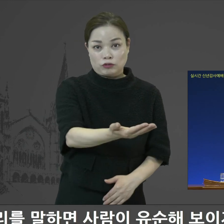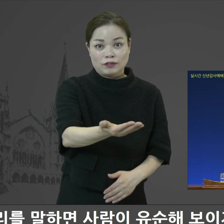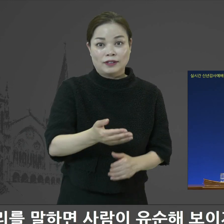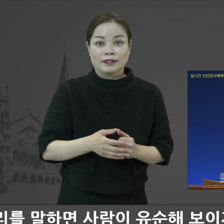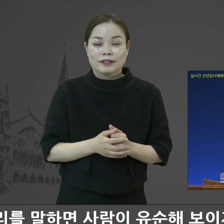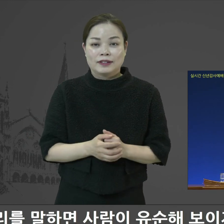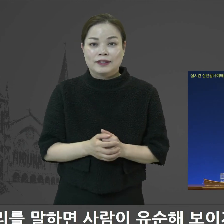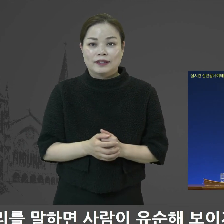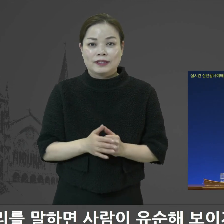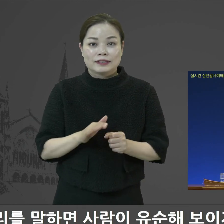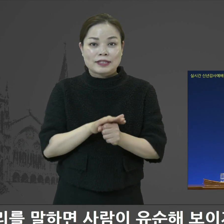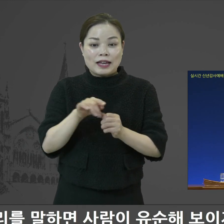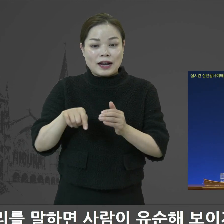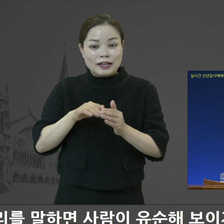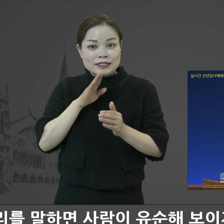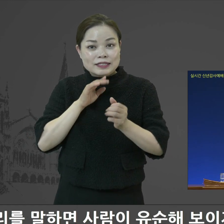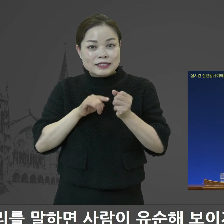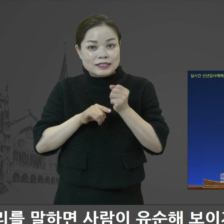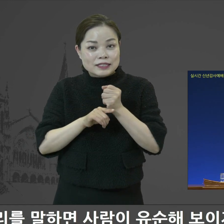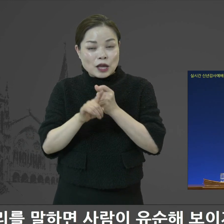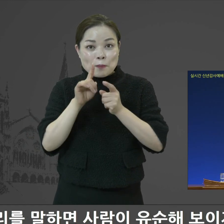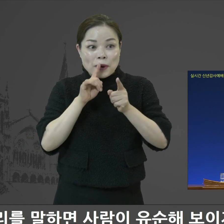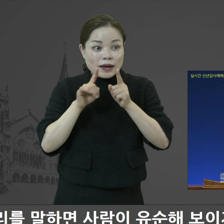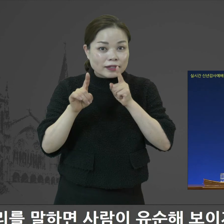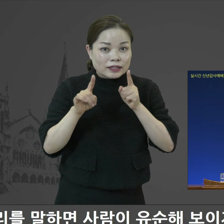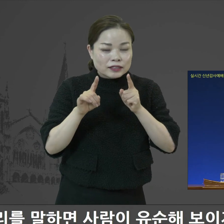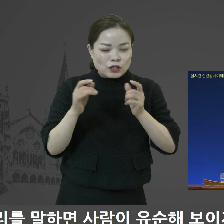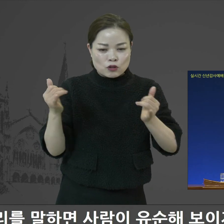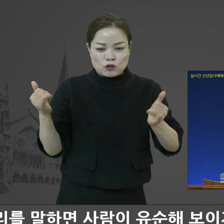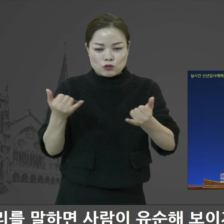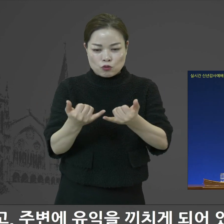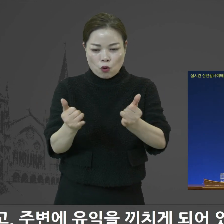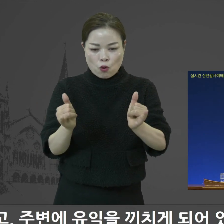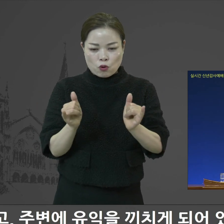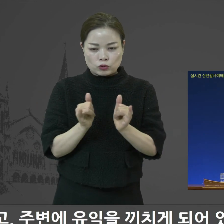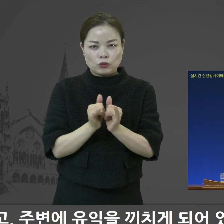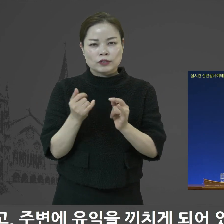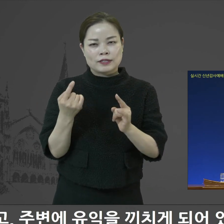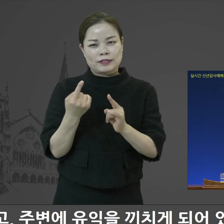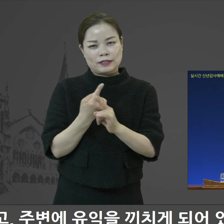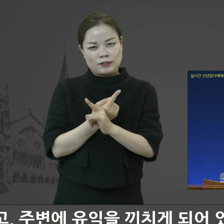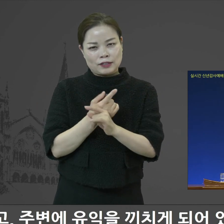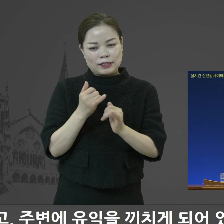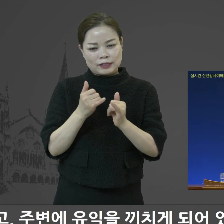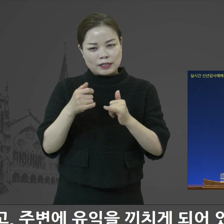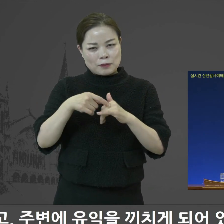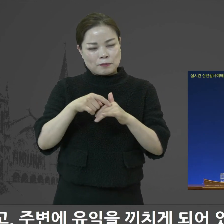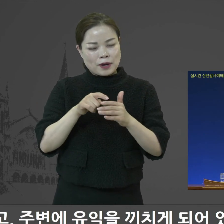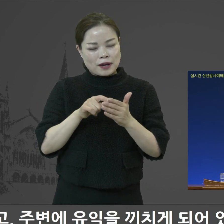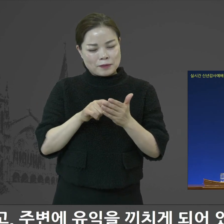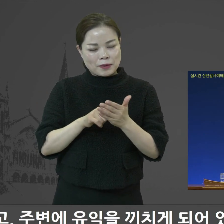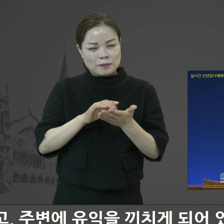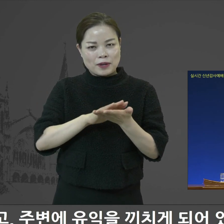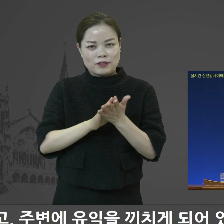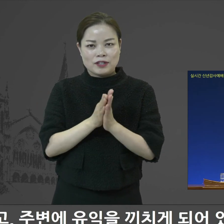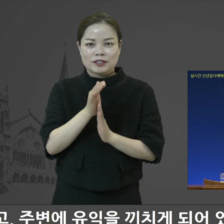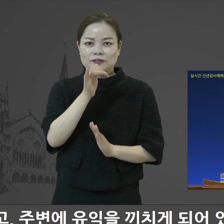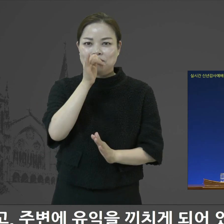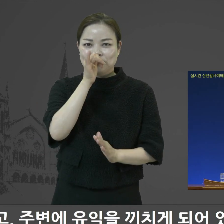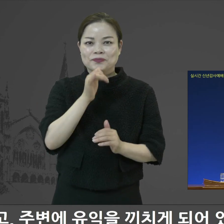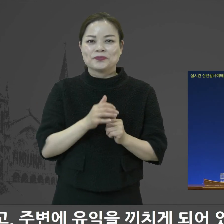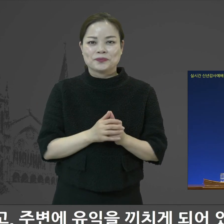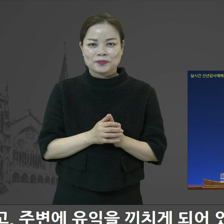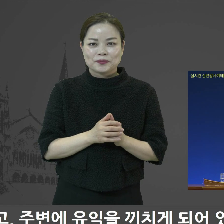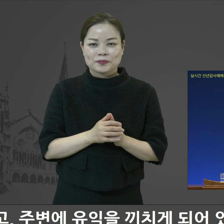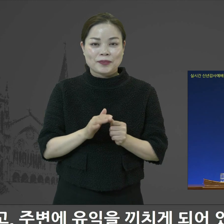있습니다. 사랑 가운데 진리로 한 말들은 공동체를 치유하며 사람들의 마음을 움직이게 되어 있습니다.